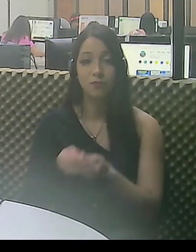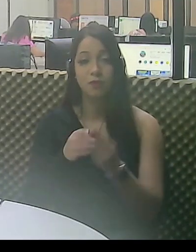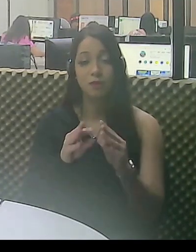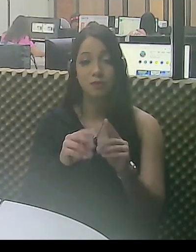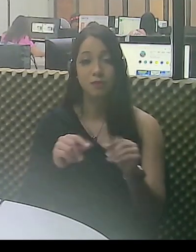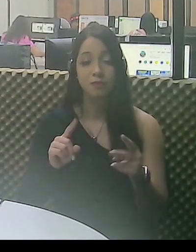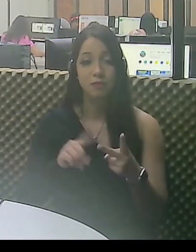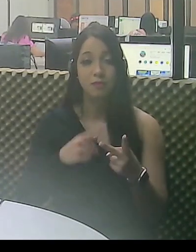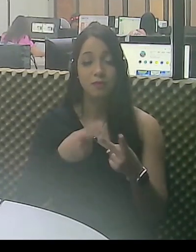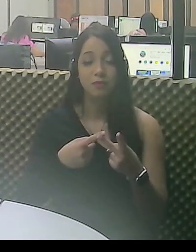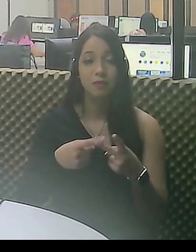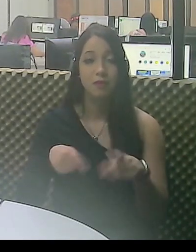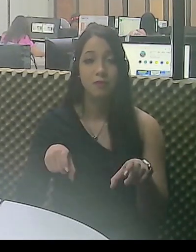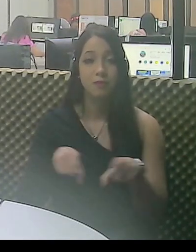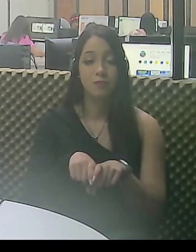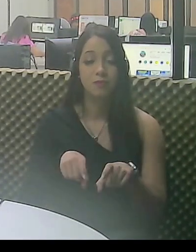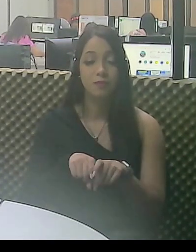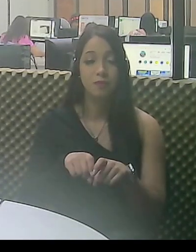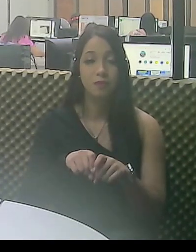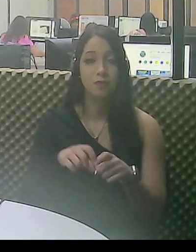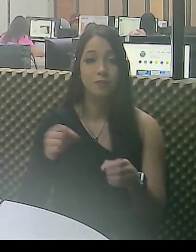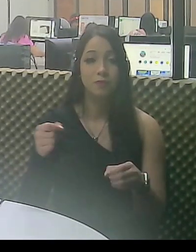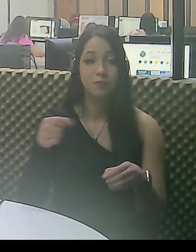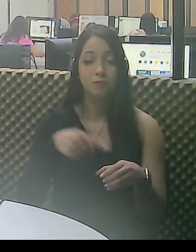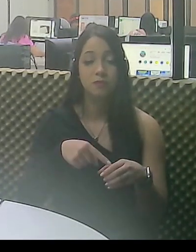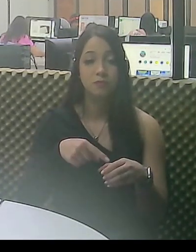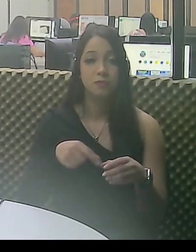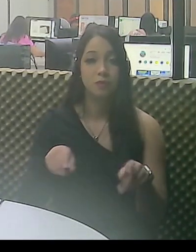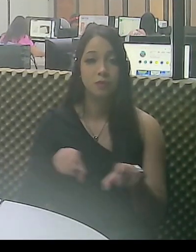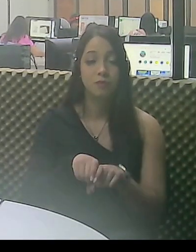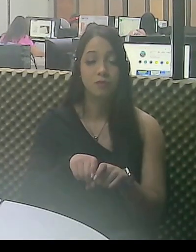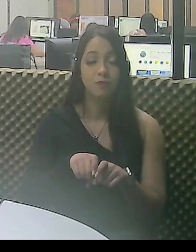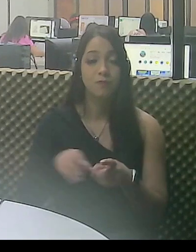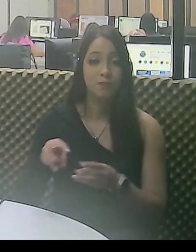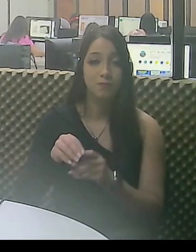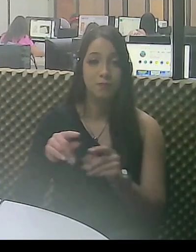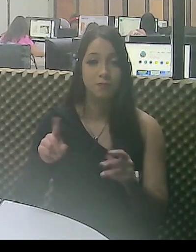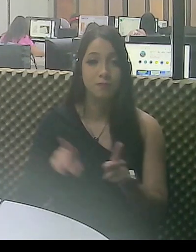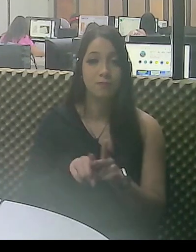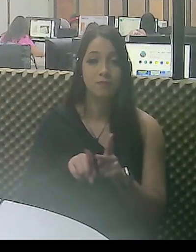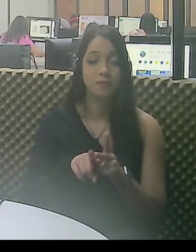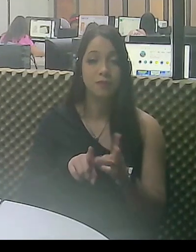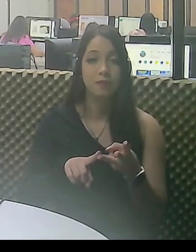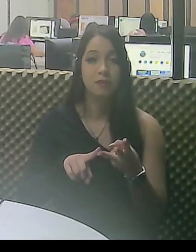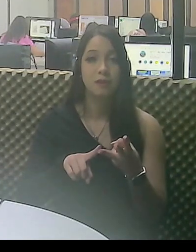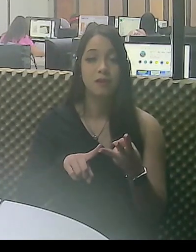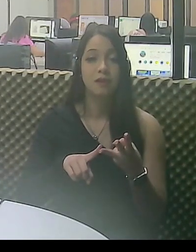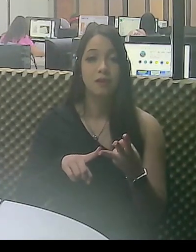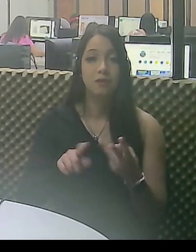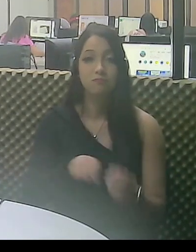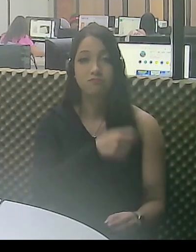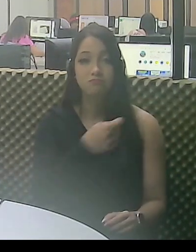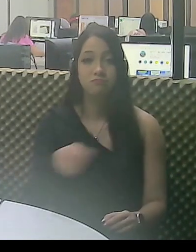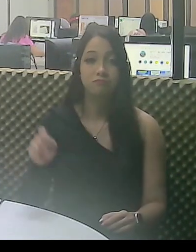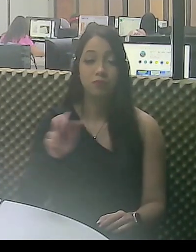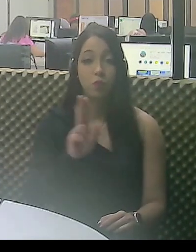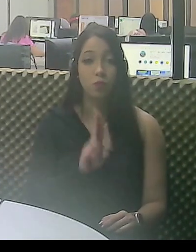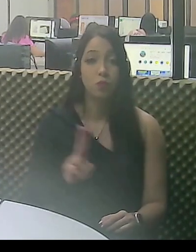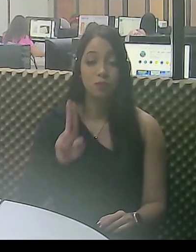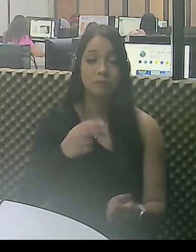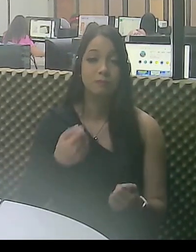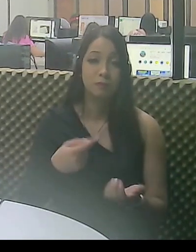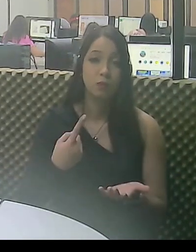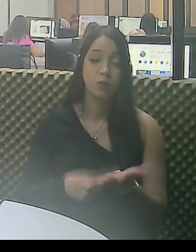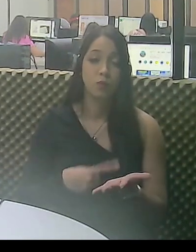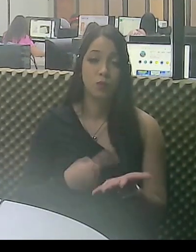e futevôlei e a quadra de tênis de campo. Para utilizar os novos espaços aos fins de semana e feriados, é